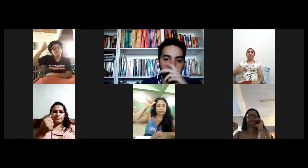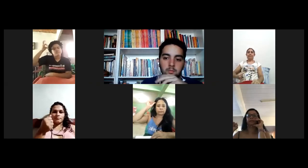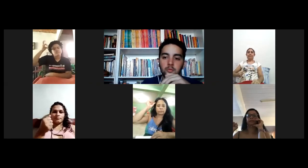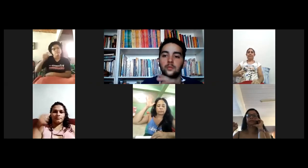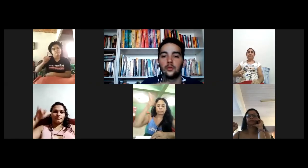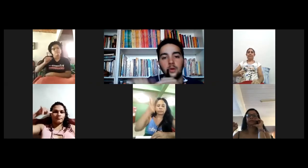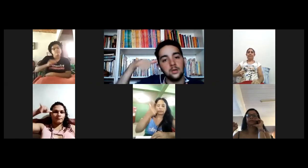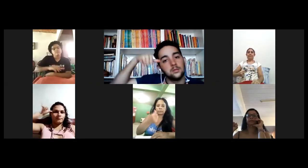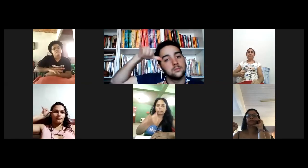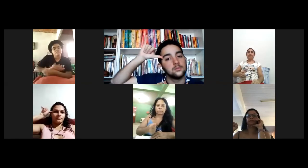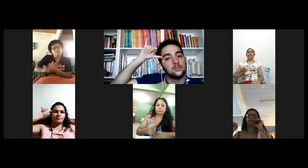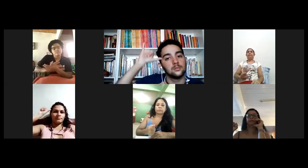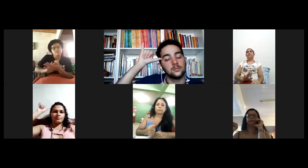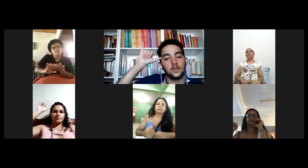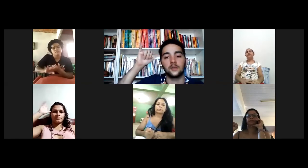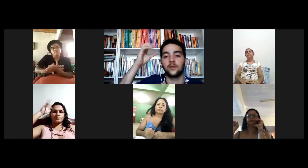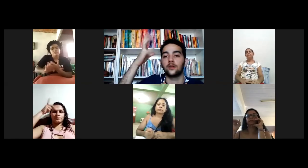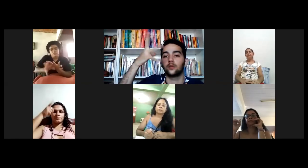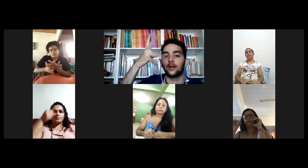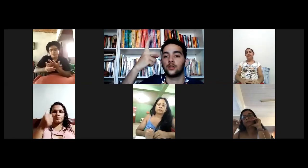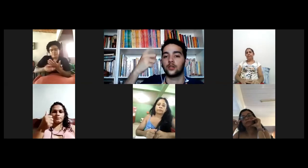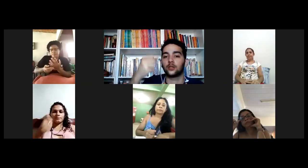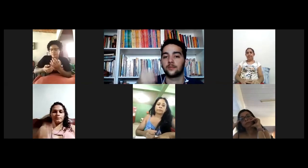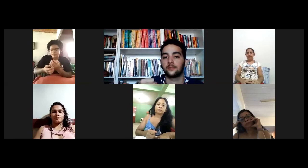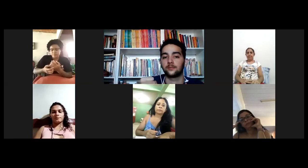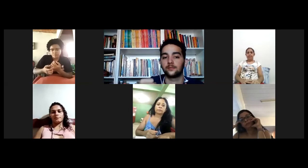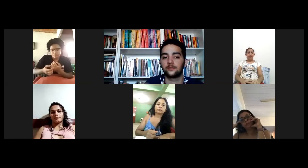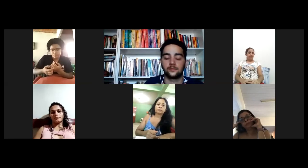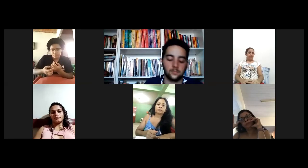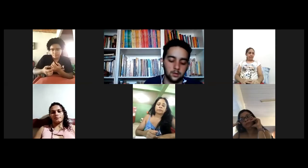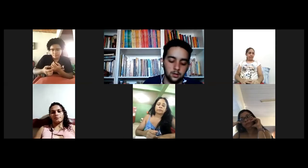o mesmo de boi, só que faz o leite.